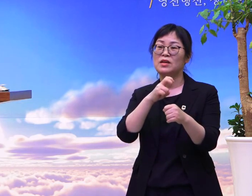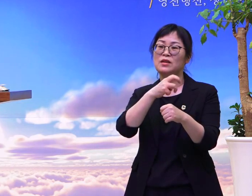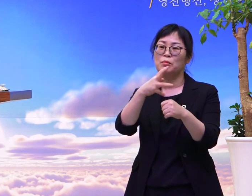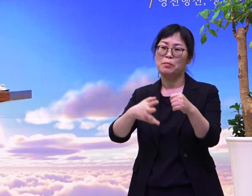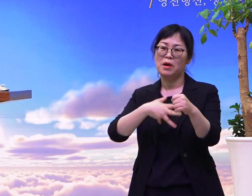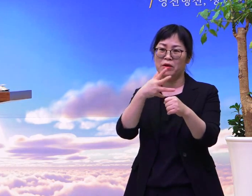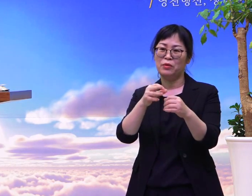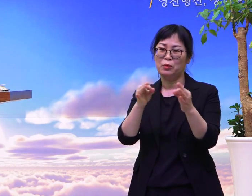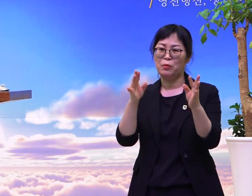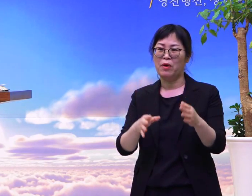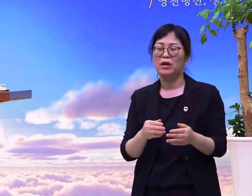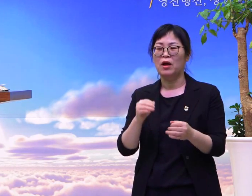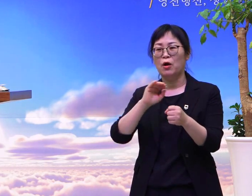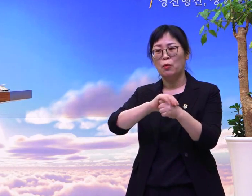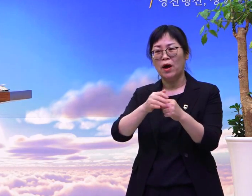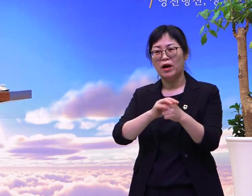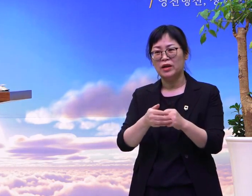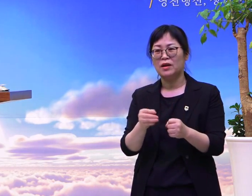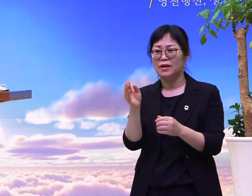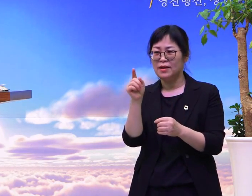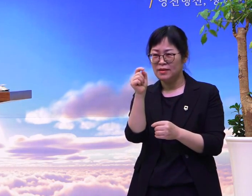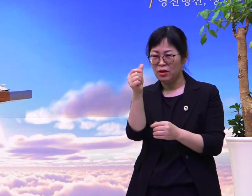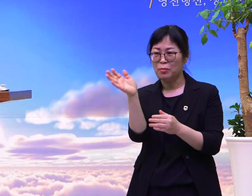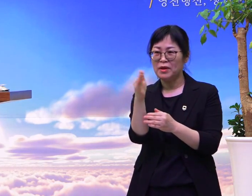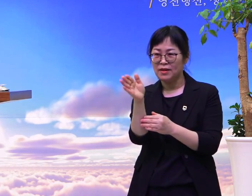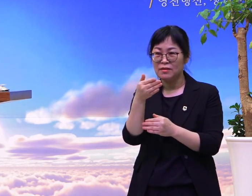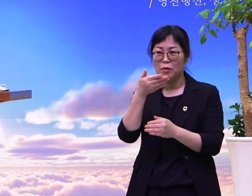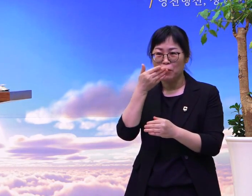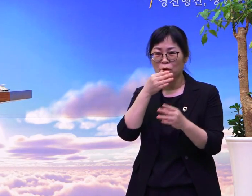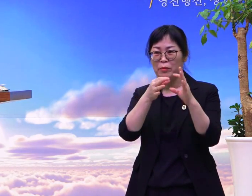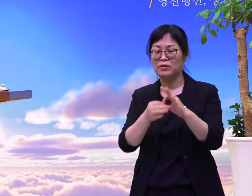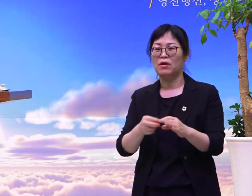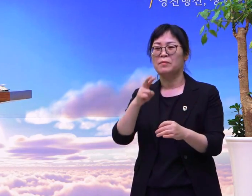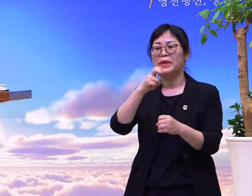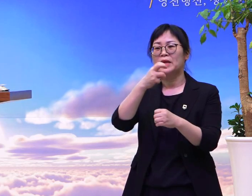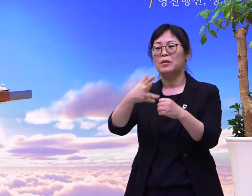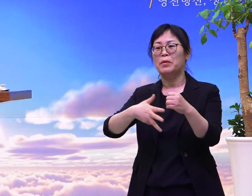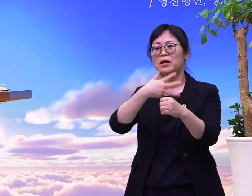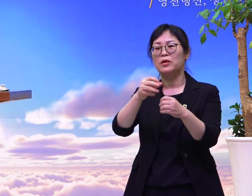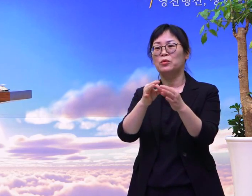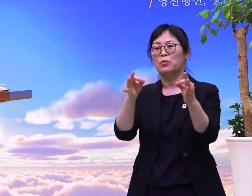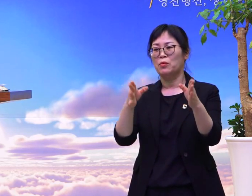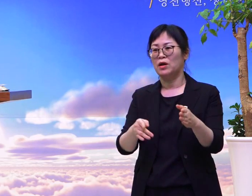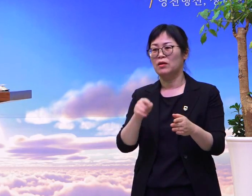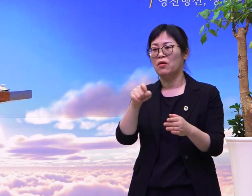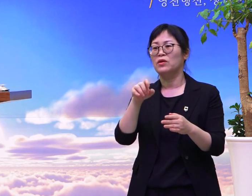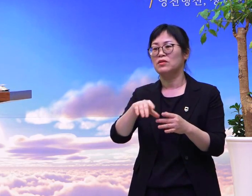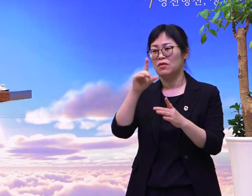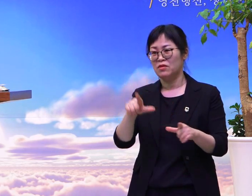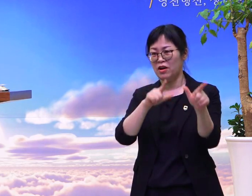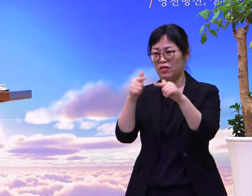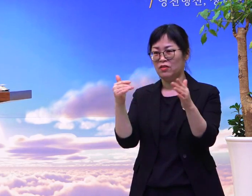그리고 과일과 또 잡은 생선을 먹으면서 28년 동안 그 굴에서 살았다는 것입니다.